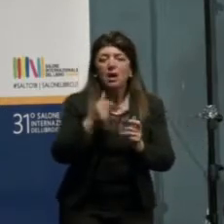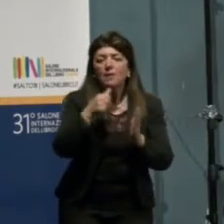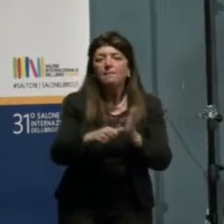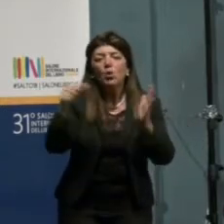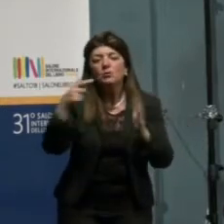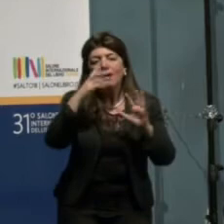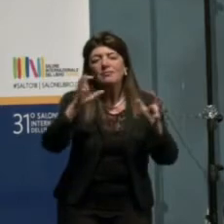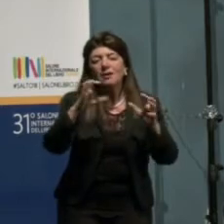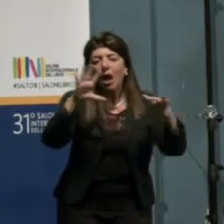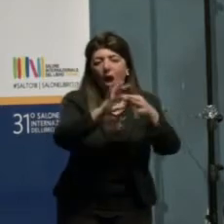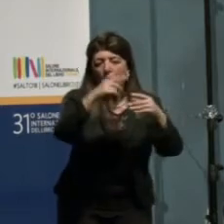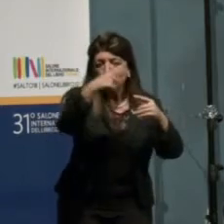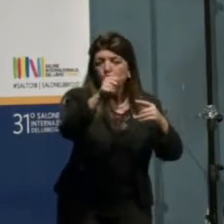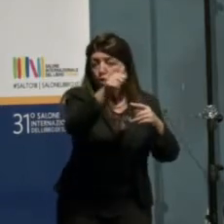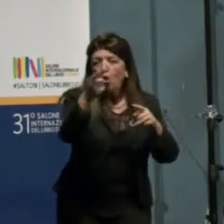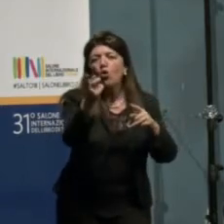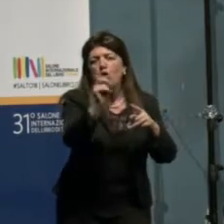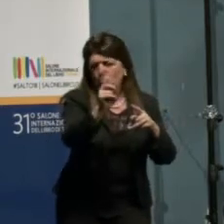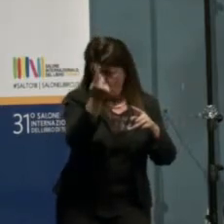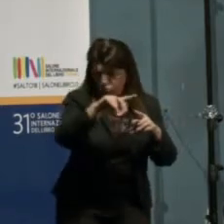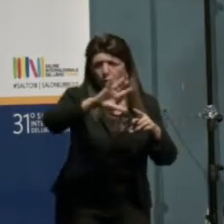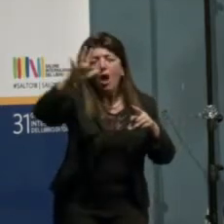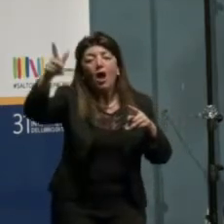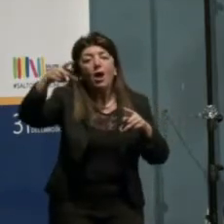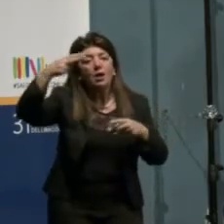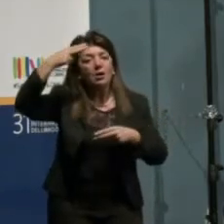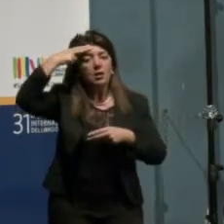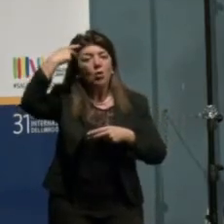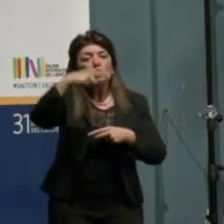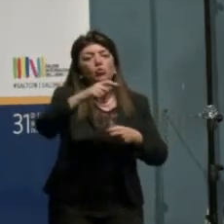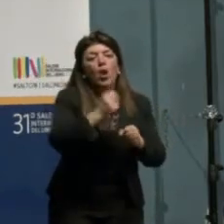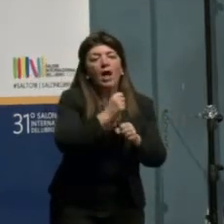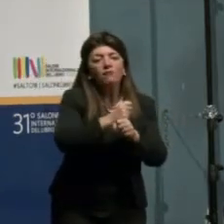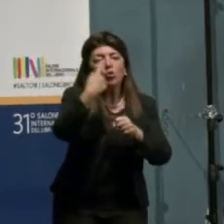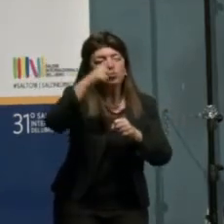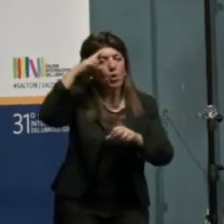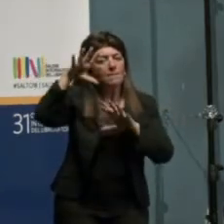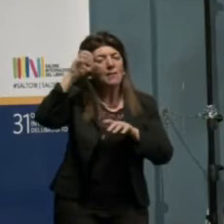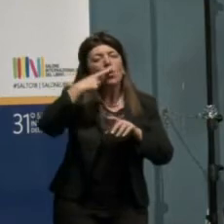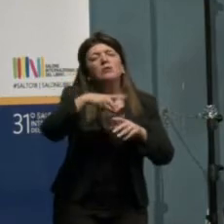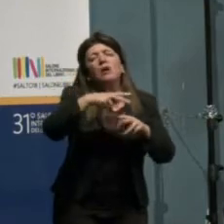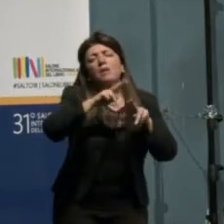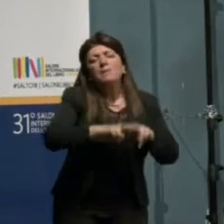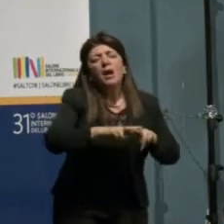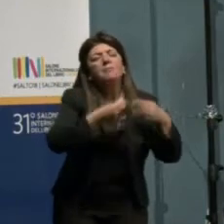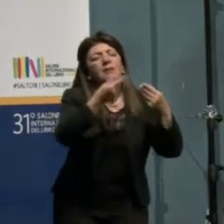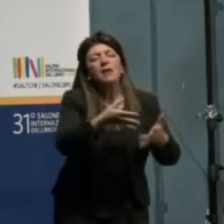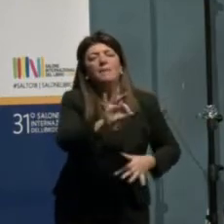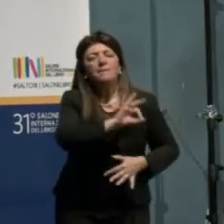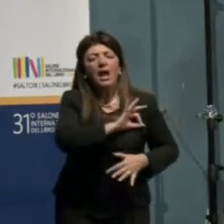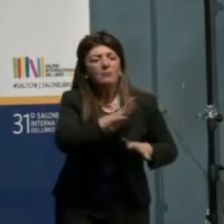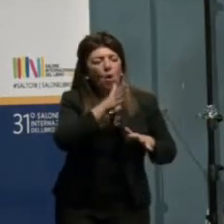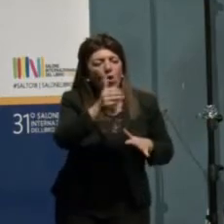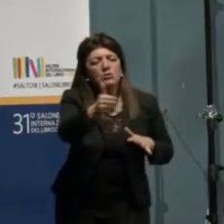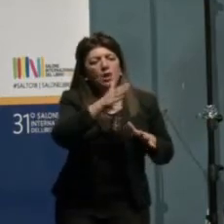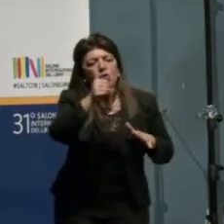l'associazione ha deciso di ricordare la sua memoria del suo lavoro con un premio che ogni anno è indirizzato a ragazzi e